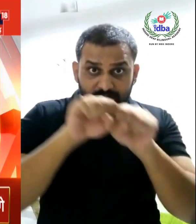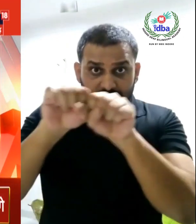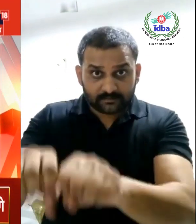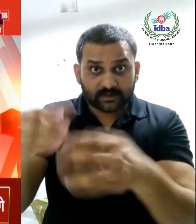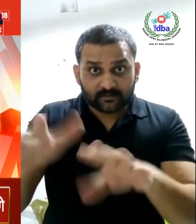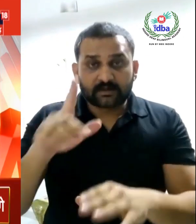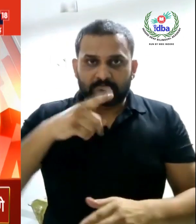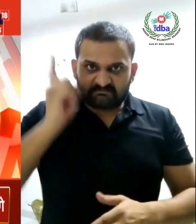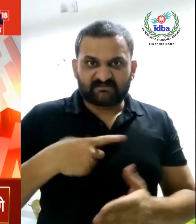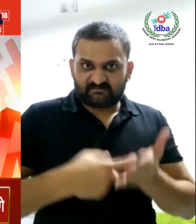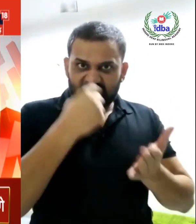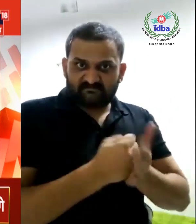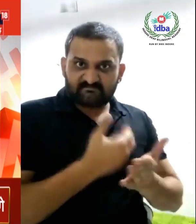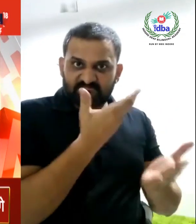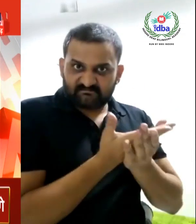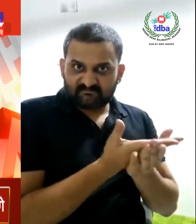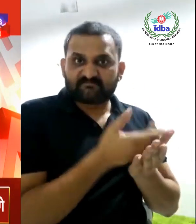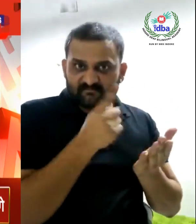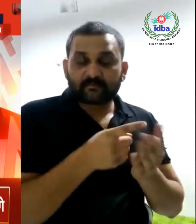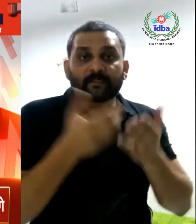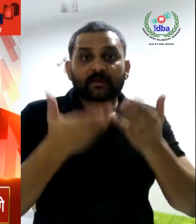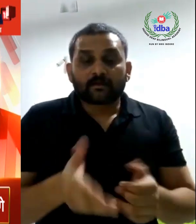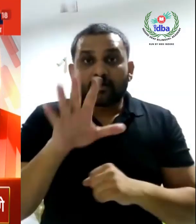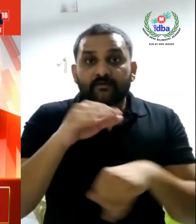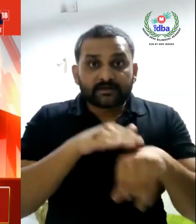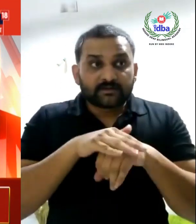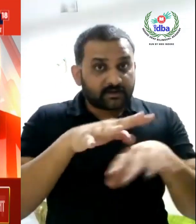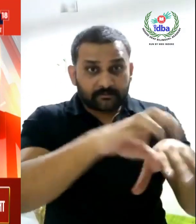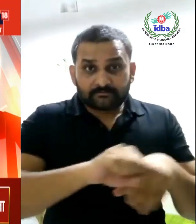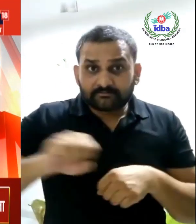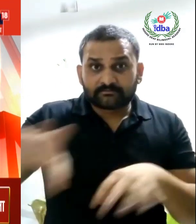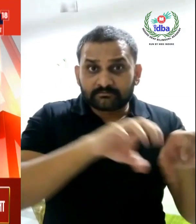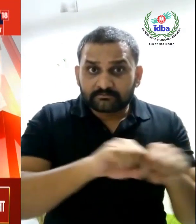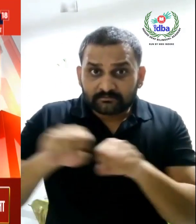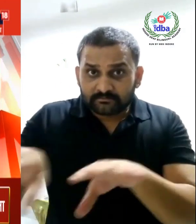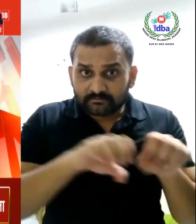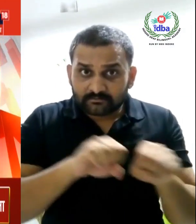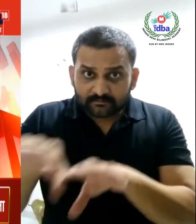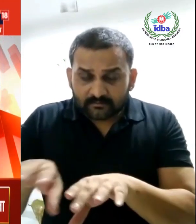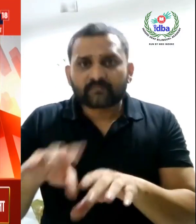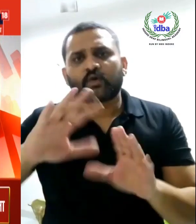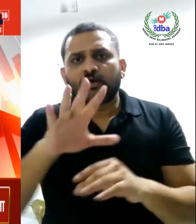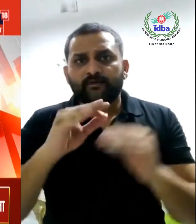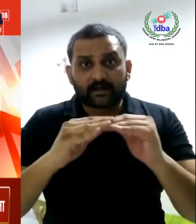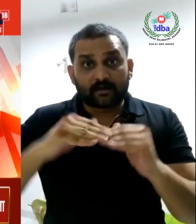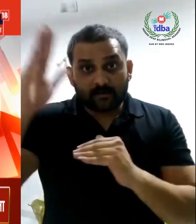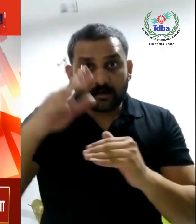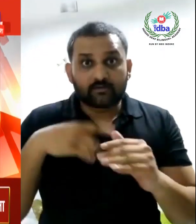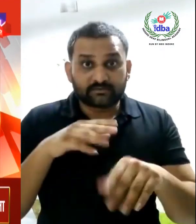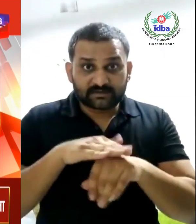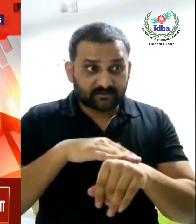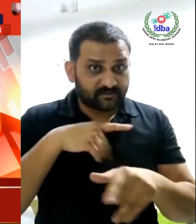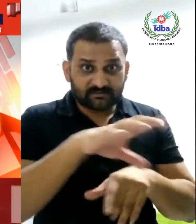पंजीयन कराना पड़ता था। अब 50 श्रमिक या उससे अधिक श्रमिकों को नियोजित करने पर ही